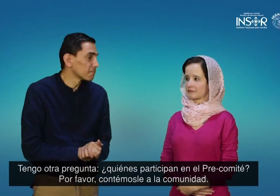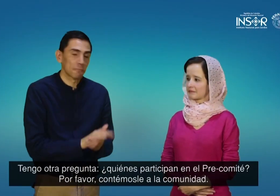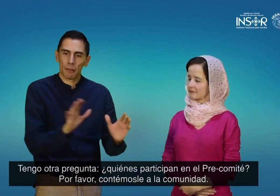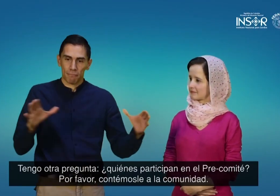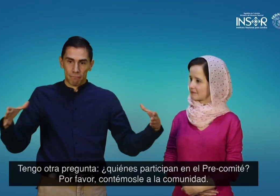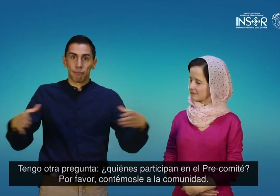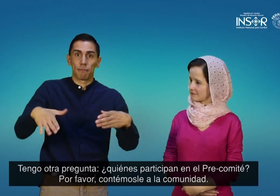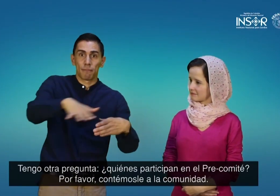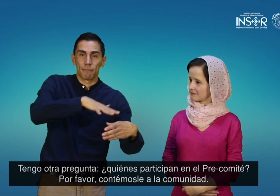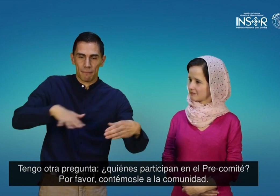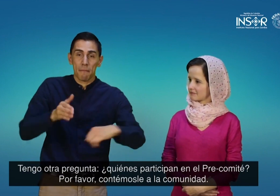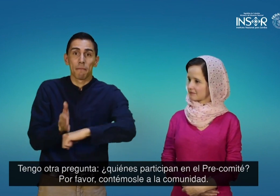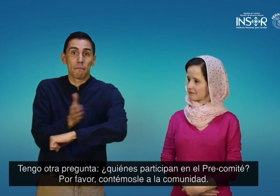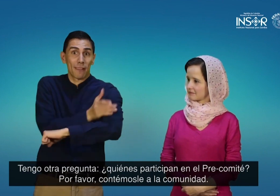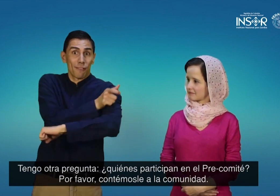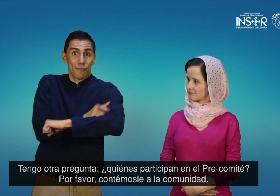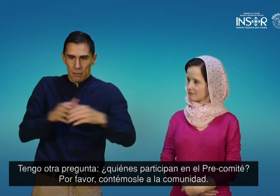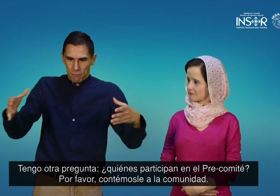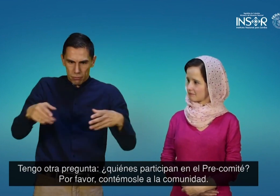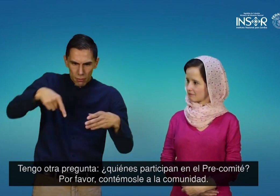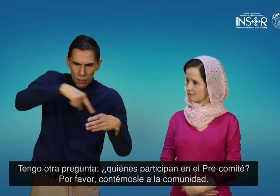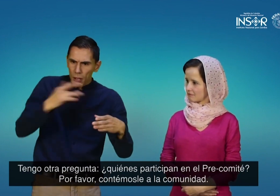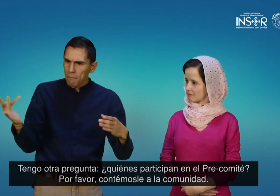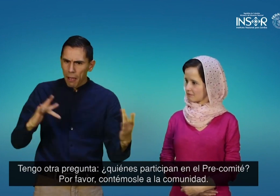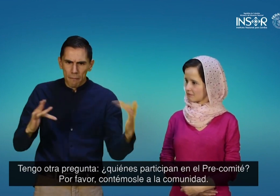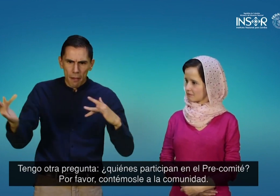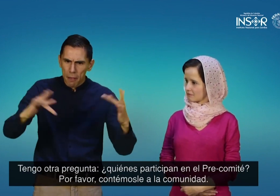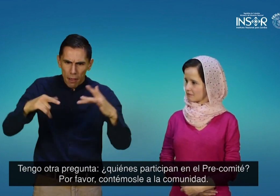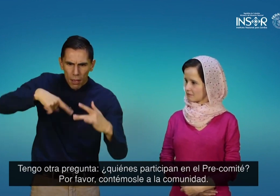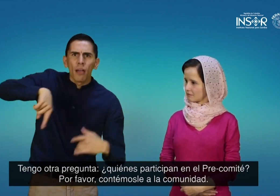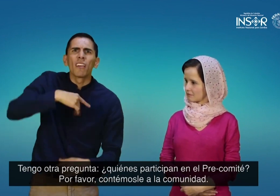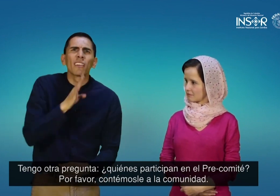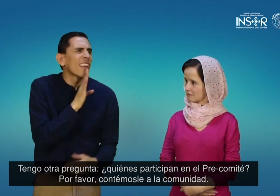¿Quiénes participan en el Precomité? Por favor, contémosle a la comunidad.